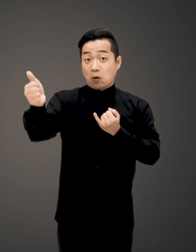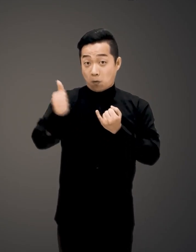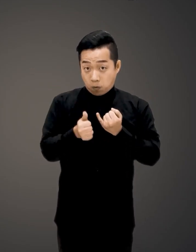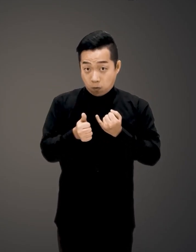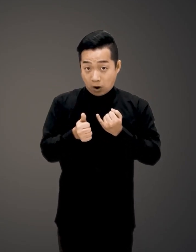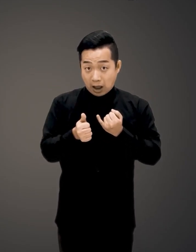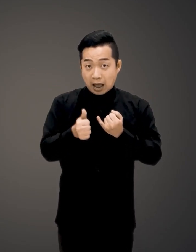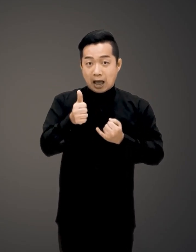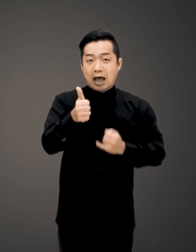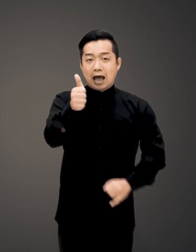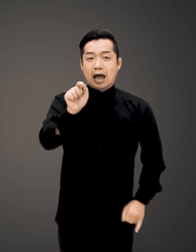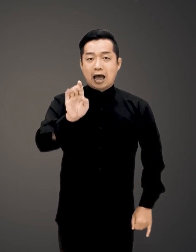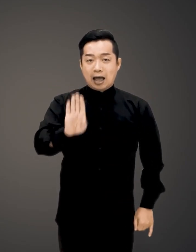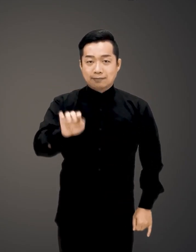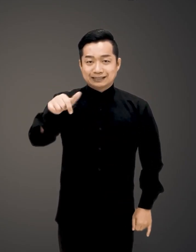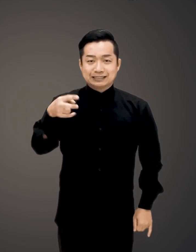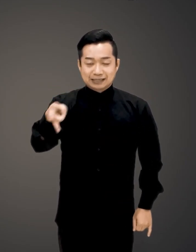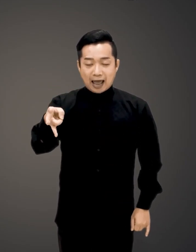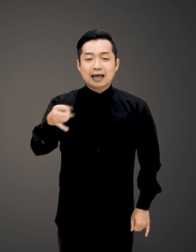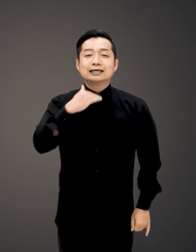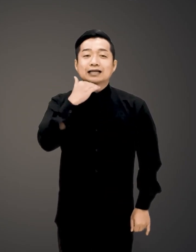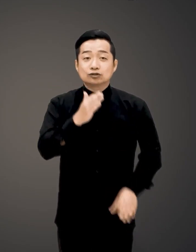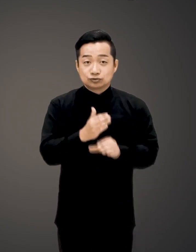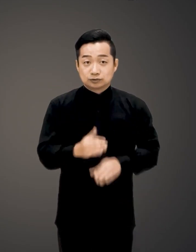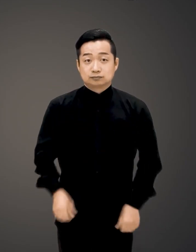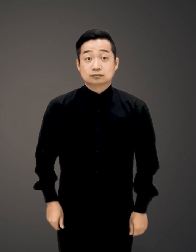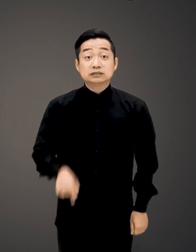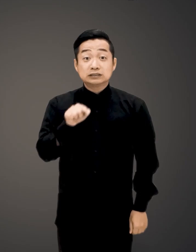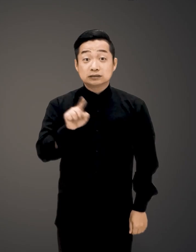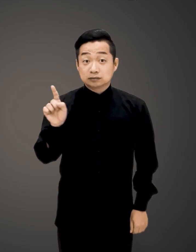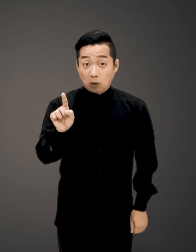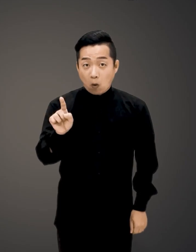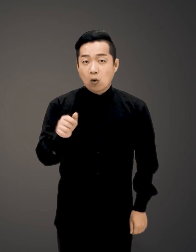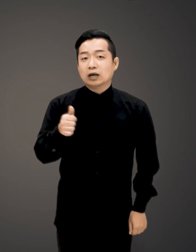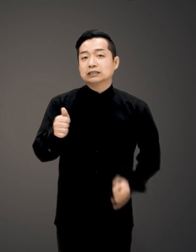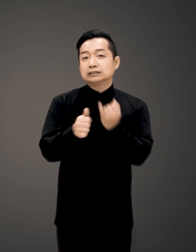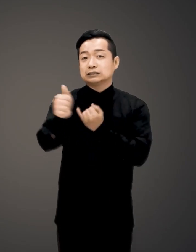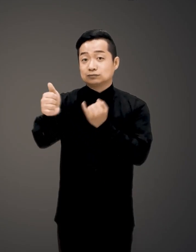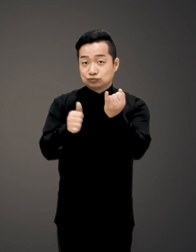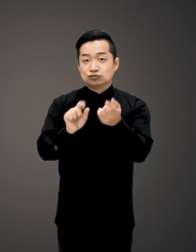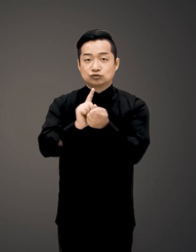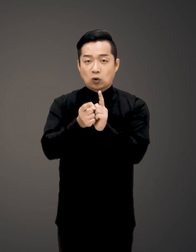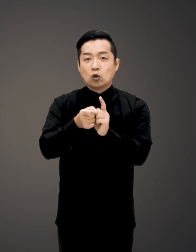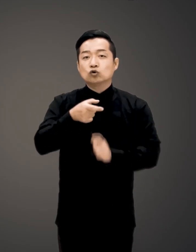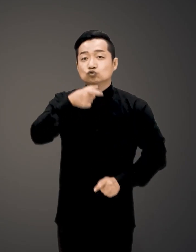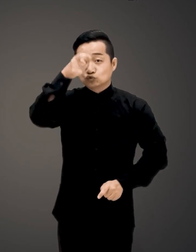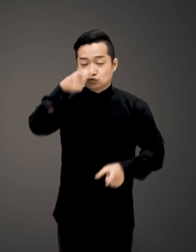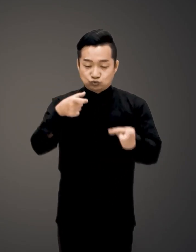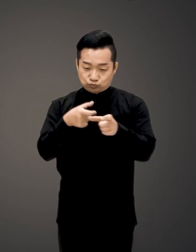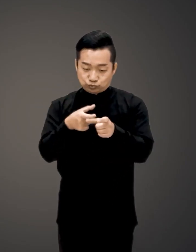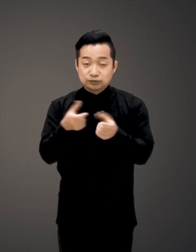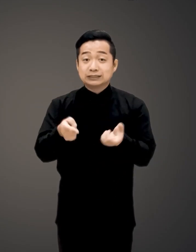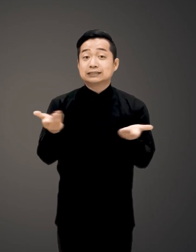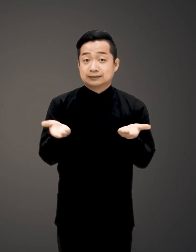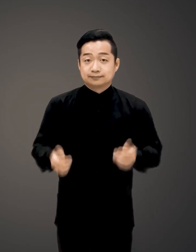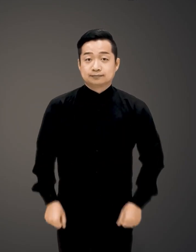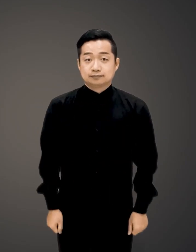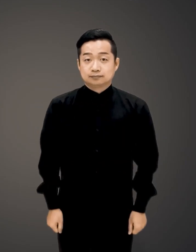들어와 합글례를 올리기를 기다렸다. 합끝내 신랑과 신부가 서로 술잔을 주고받는 일.